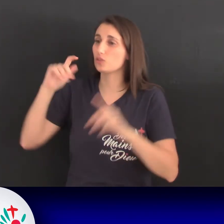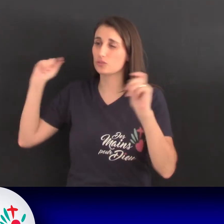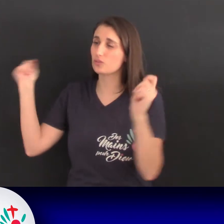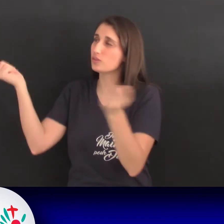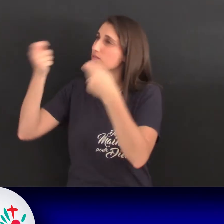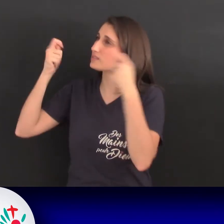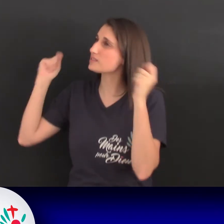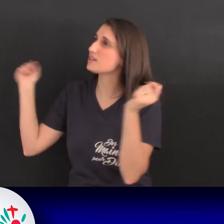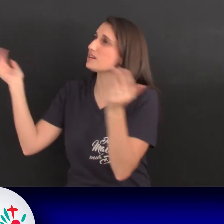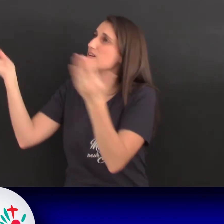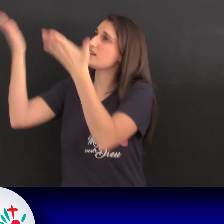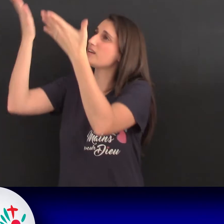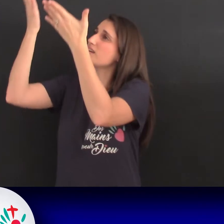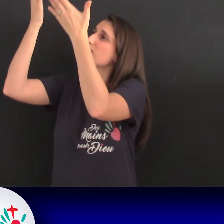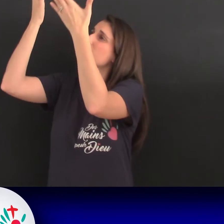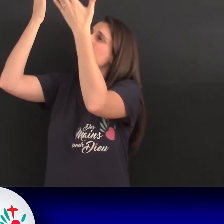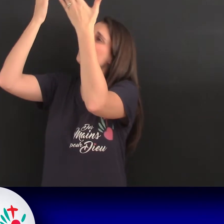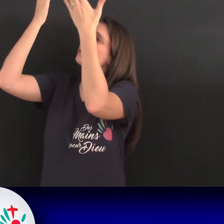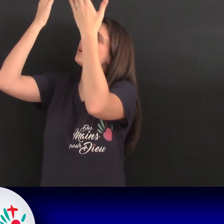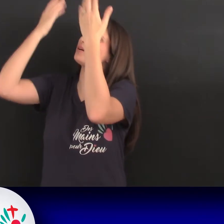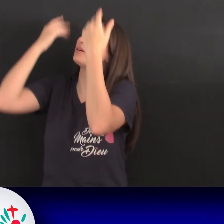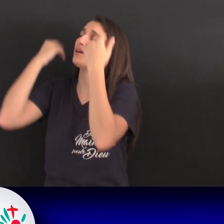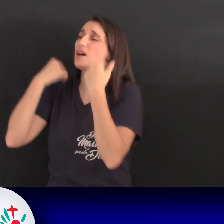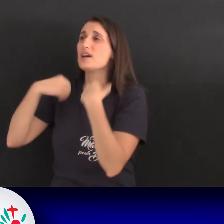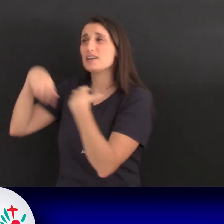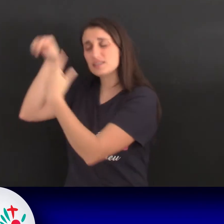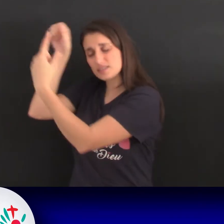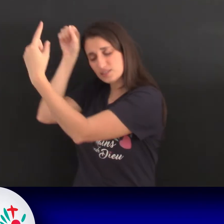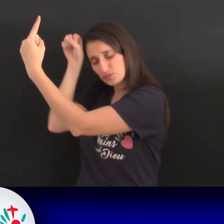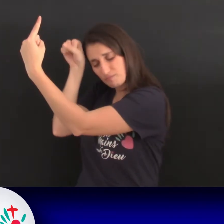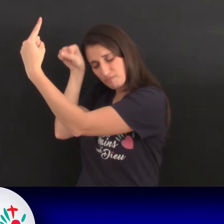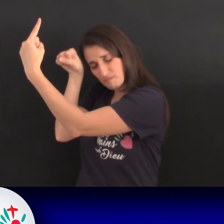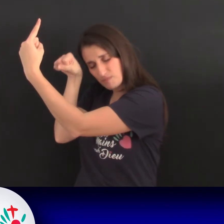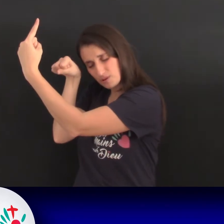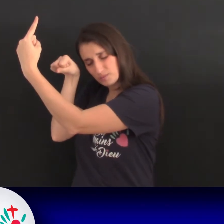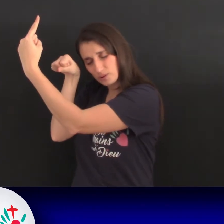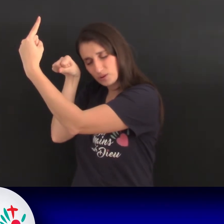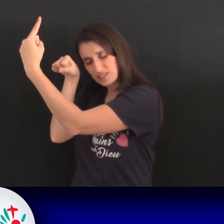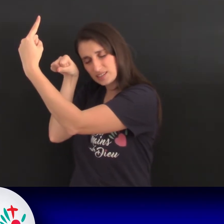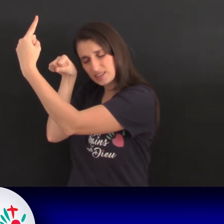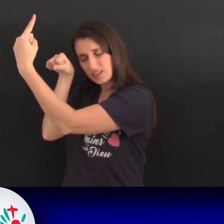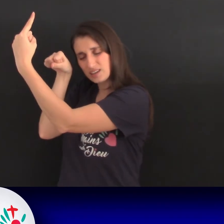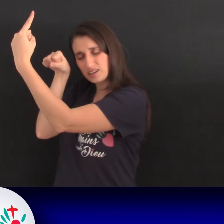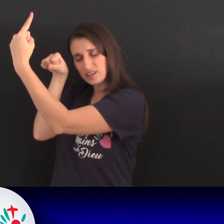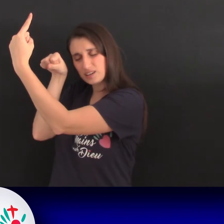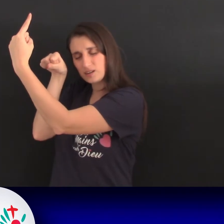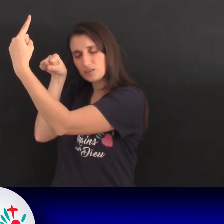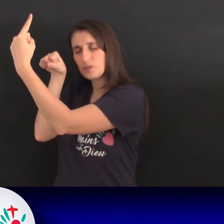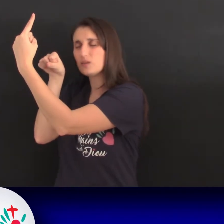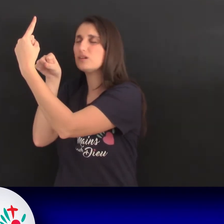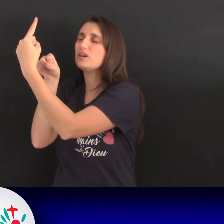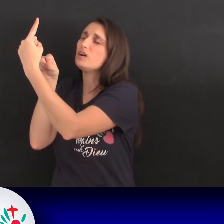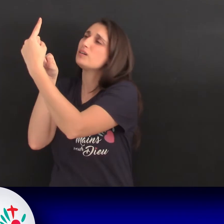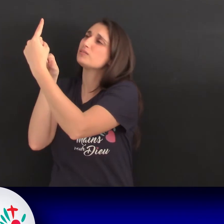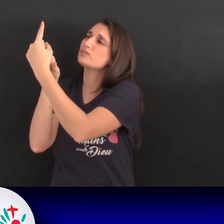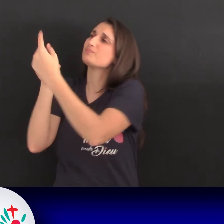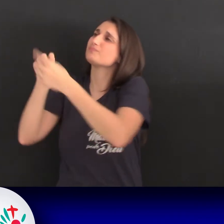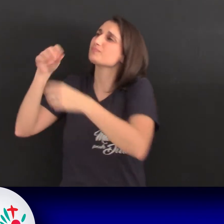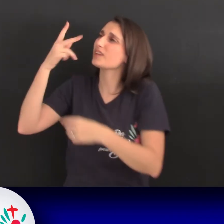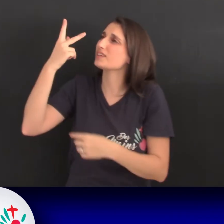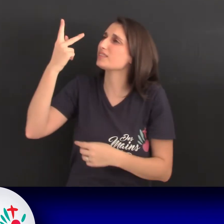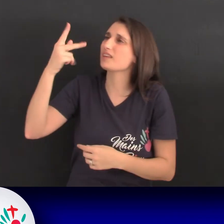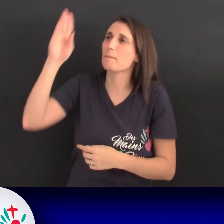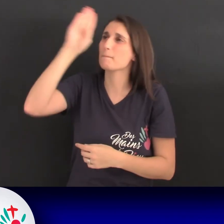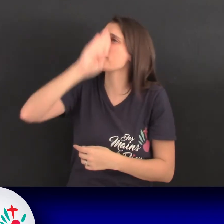Oui, je te célèbre et je me prosterne.